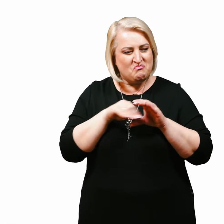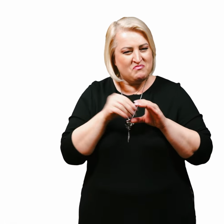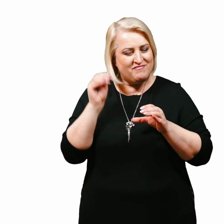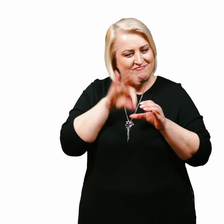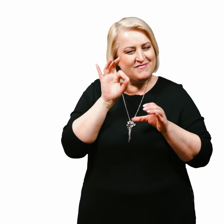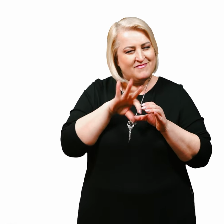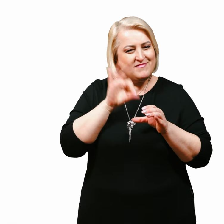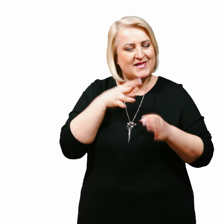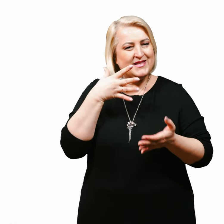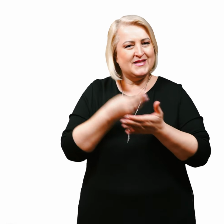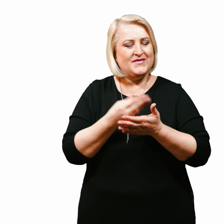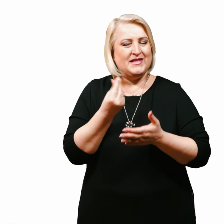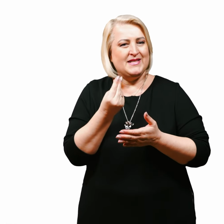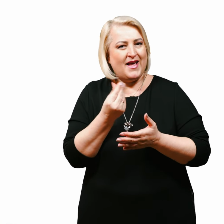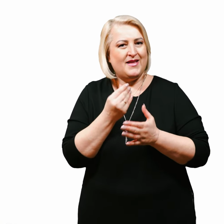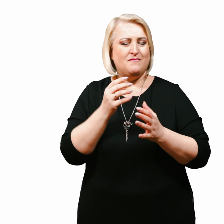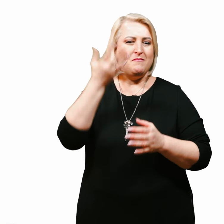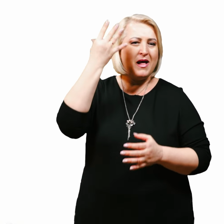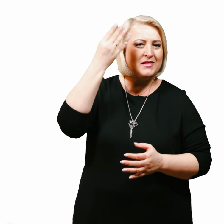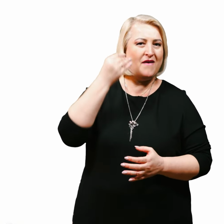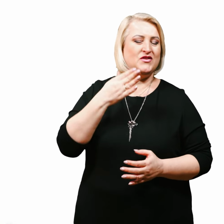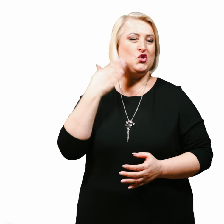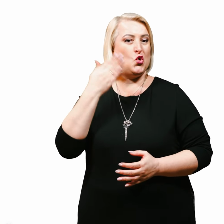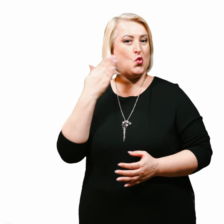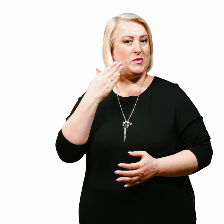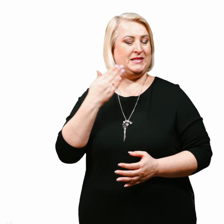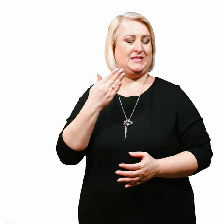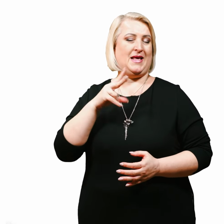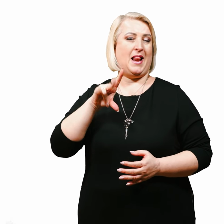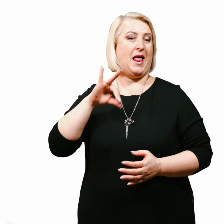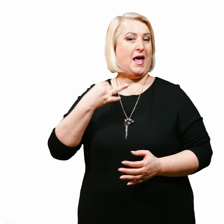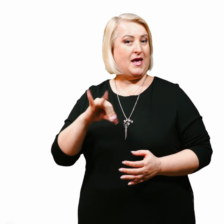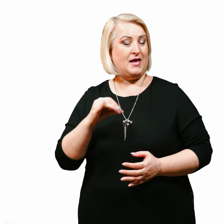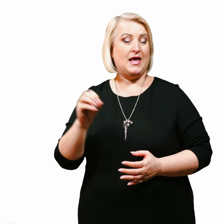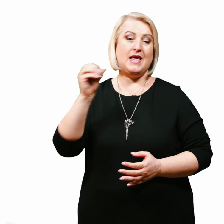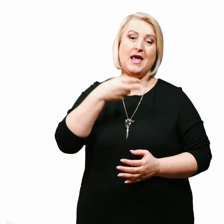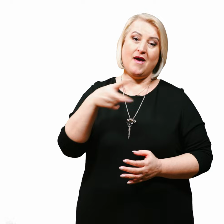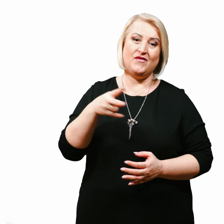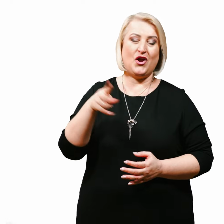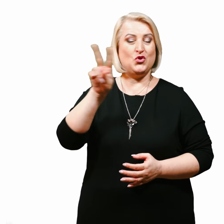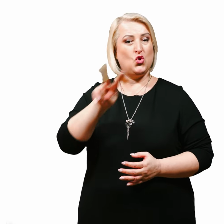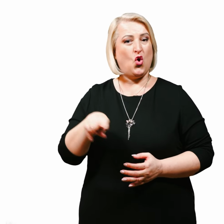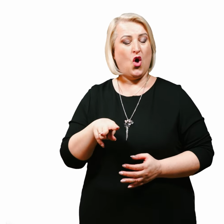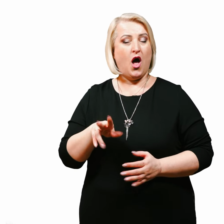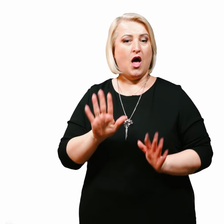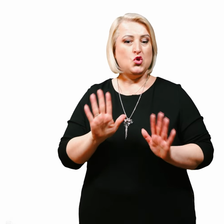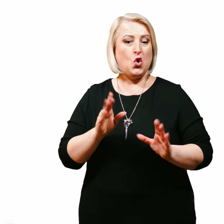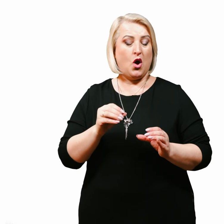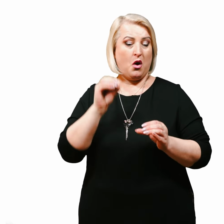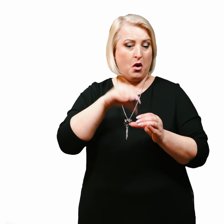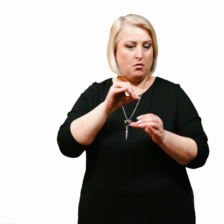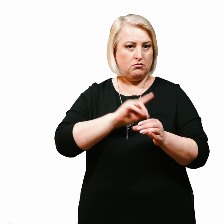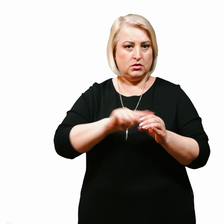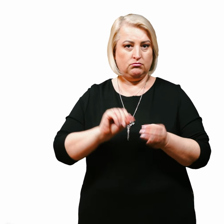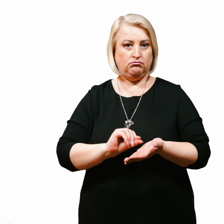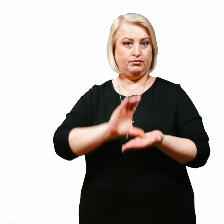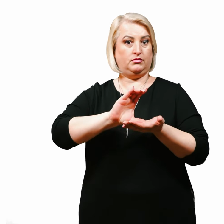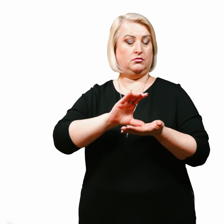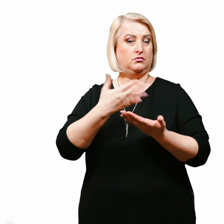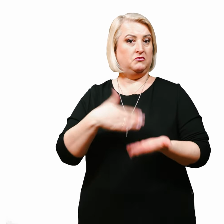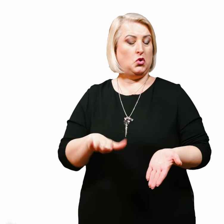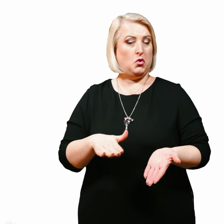все свои сбережения. Молдавские и румынские леи, евро и доллары. Вот только ее копилка быстро наполнилась, и